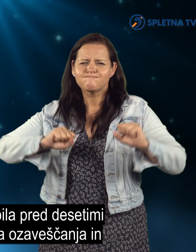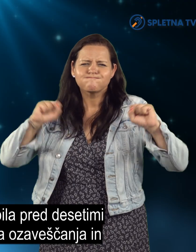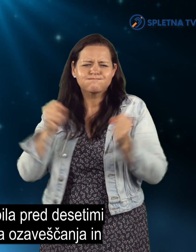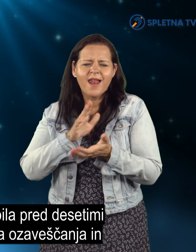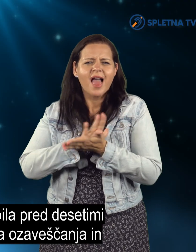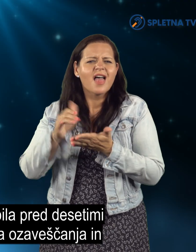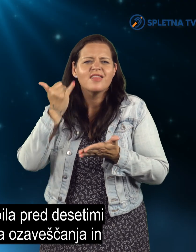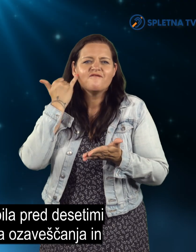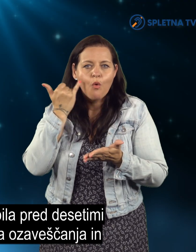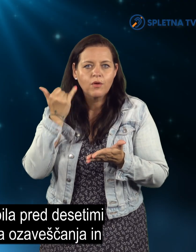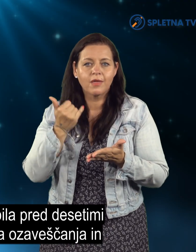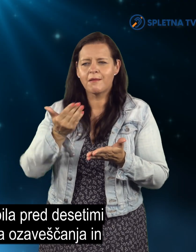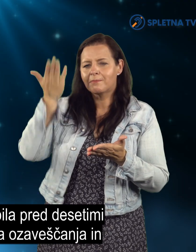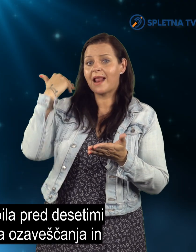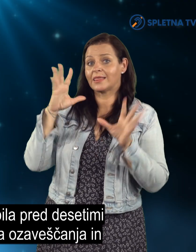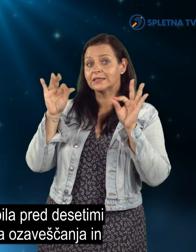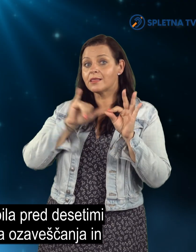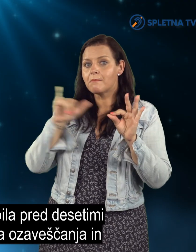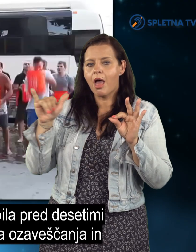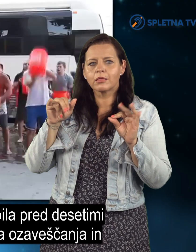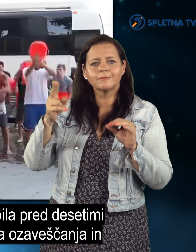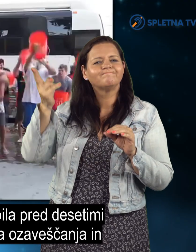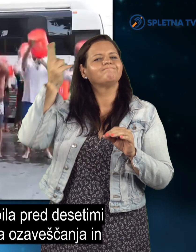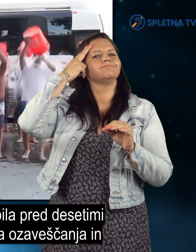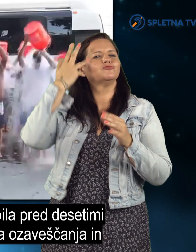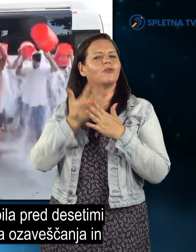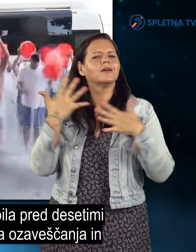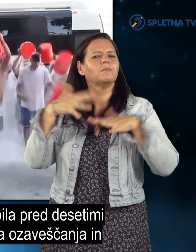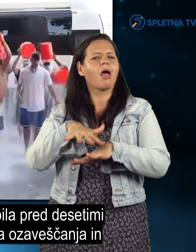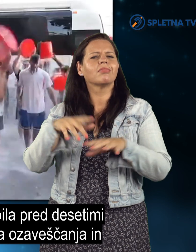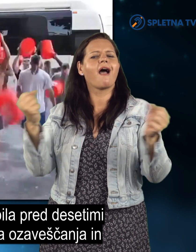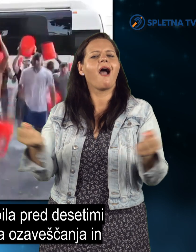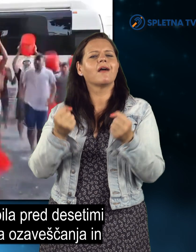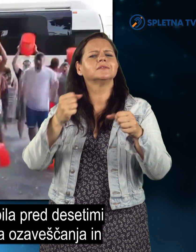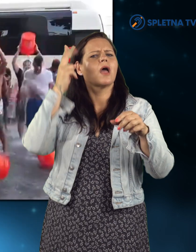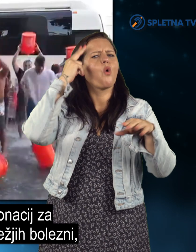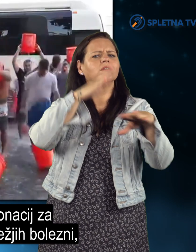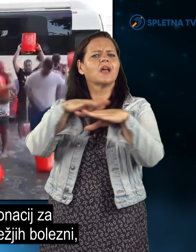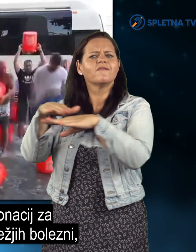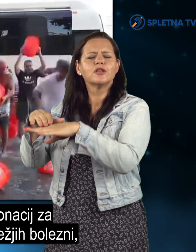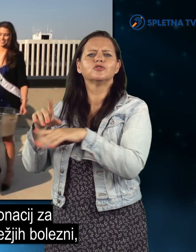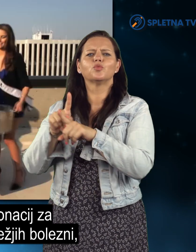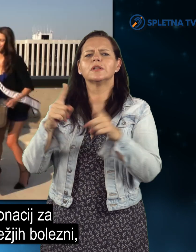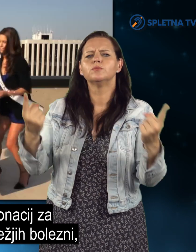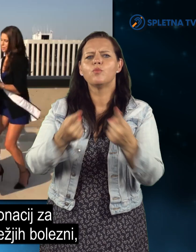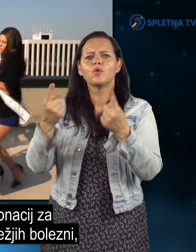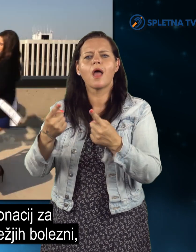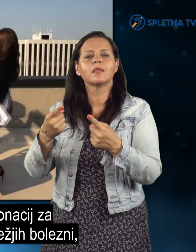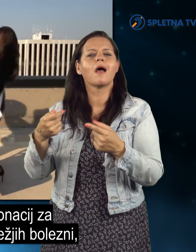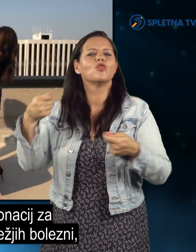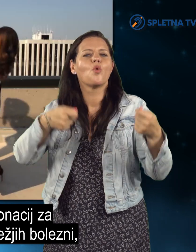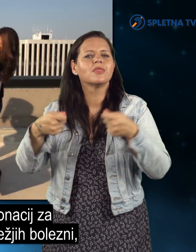vedro ledene vode je bila pred 10 leti znana viralna akcija ozaveščanja in spodbujanja donacij